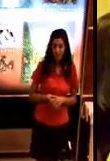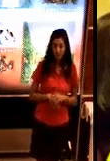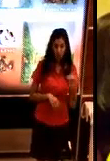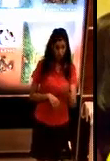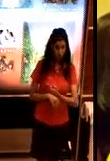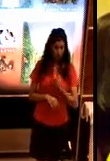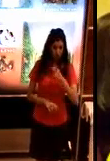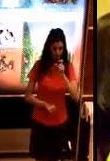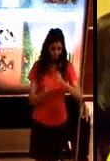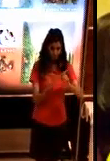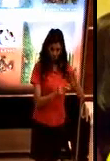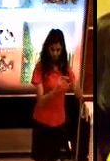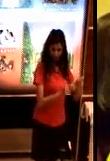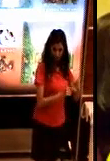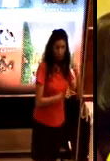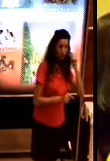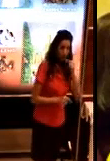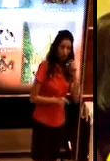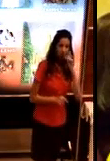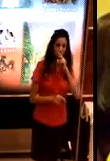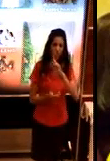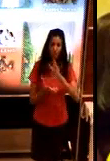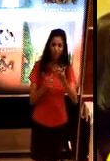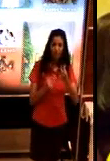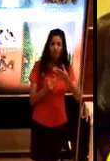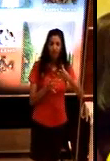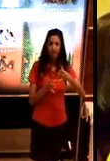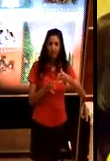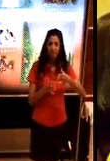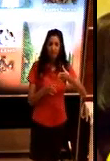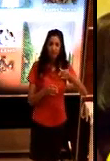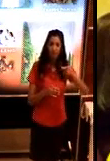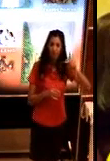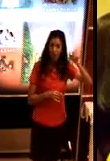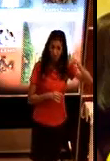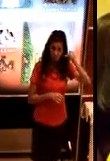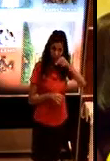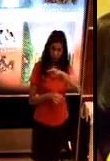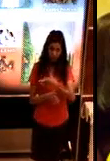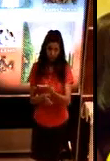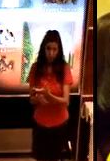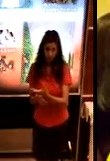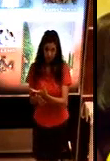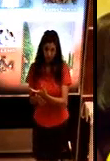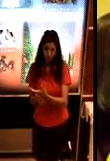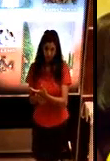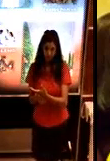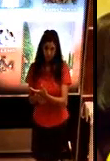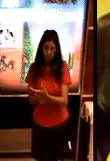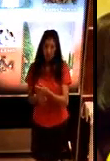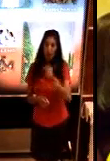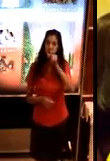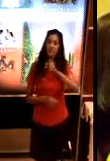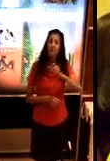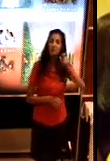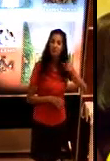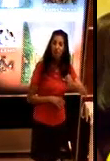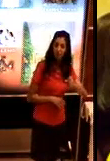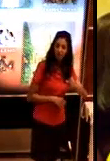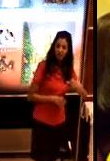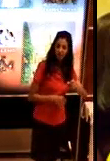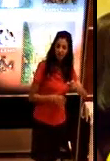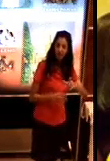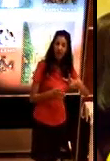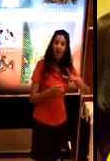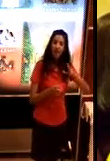hombres? Hombres y mujeres, estoy hablando del sentido genérico, ¿verdad? El que no guarda el sábado, hermanos, rechaza